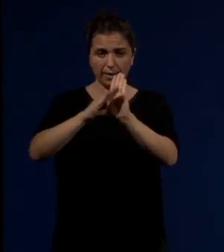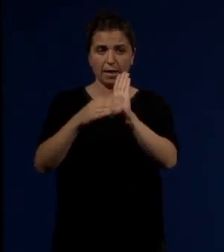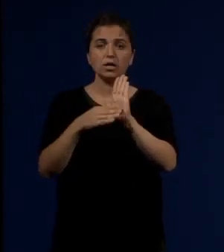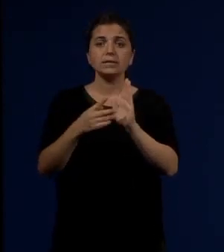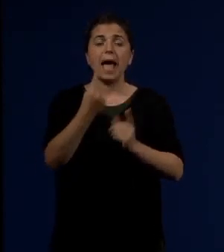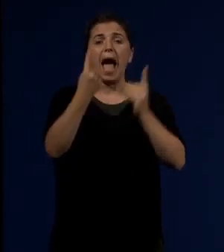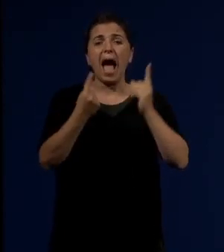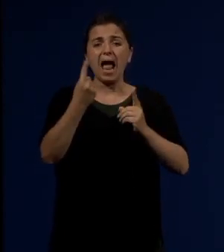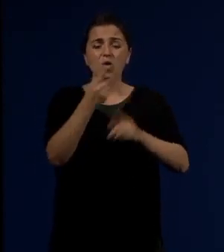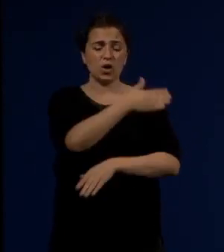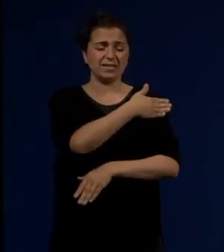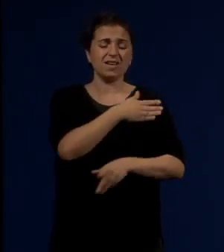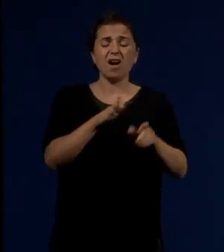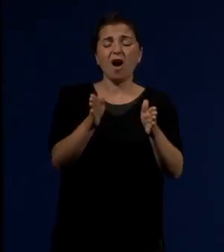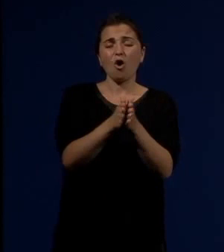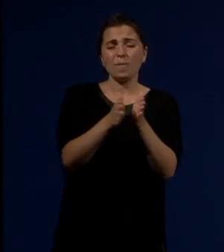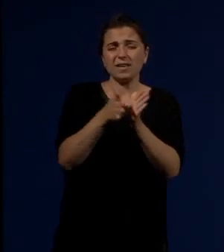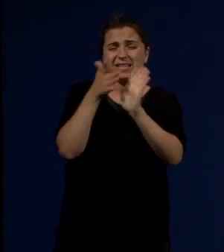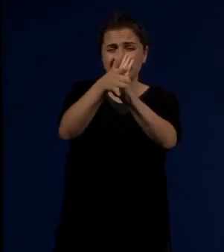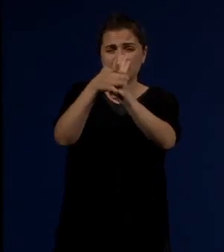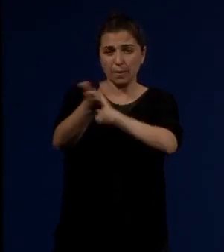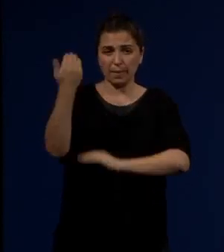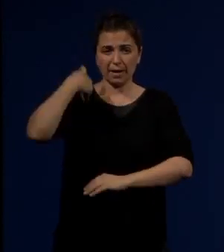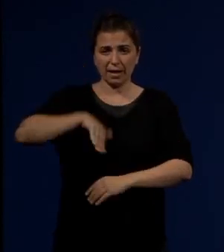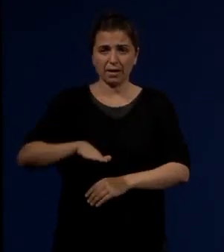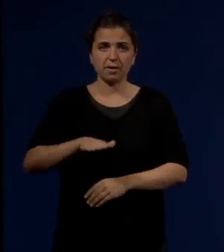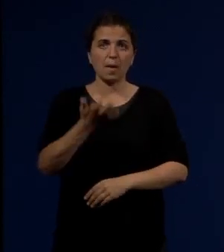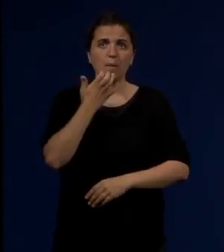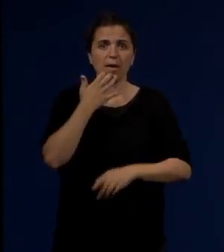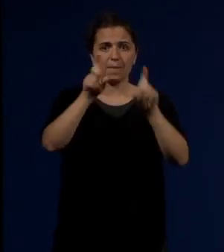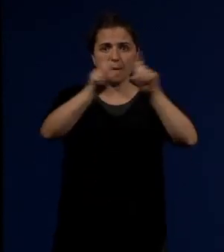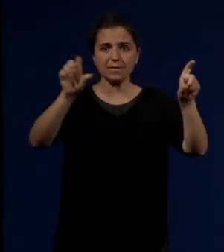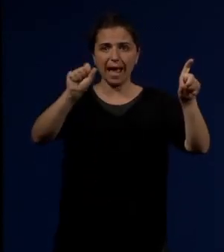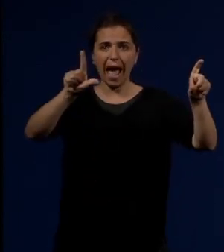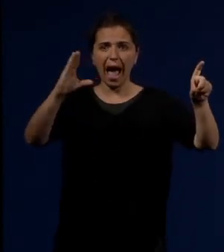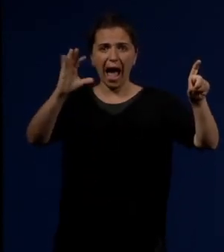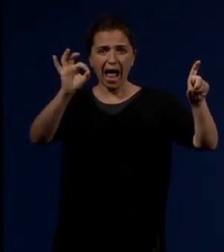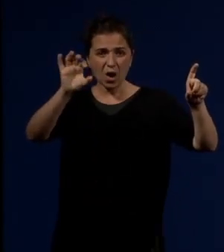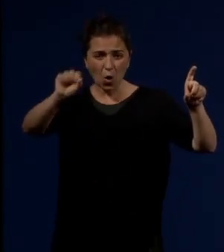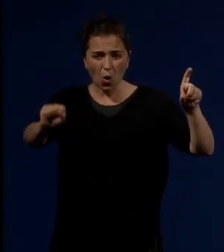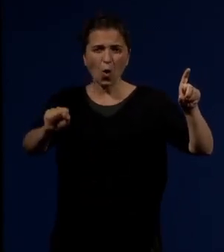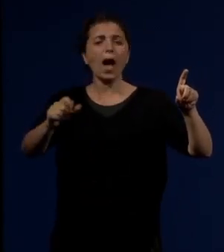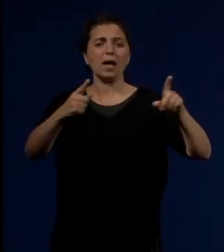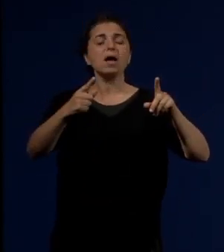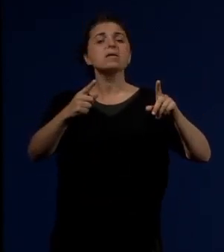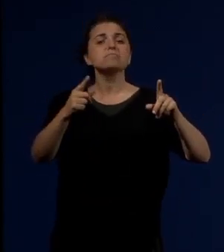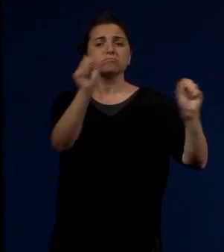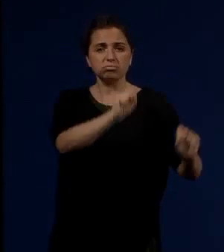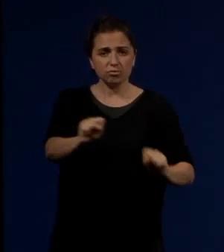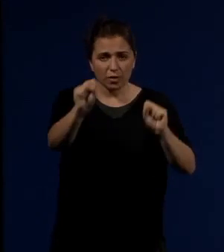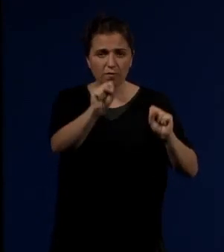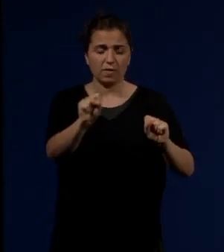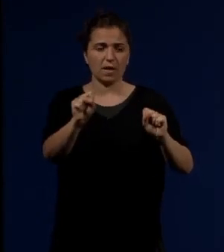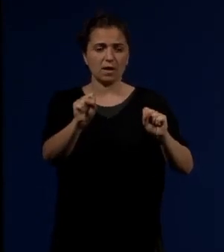xa explicadas, unha posición firme e decidida de Marea por defender a Alcoa dentro da estrategia de defensa dos nosos sectores productivos e dos sectores